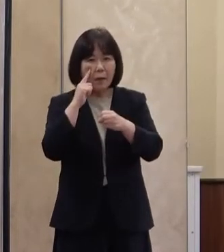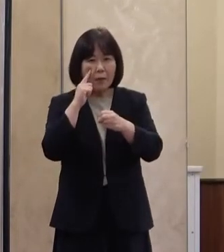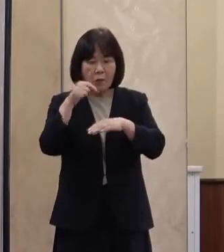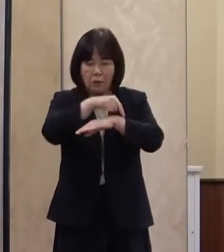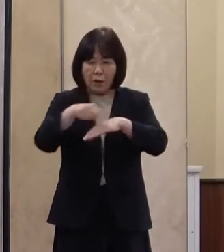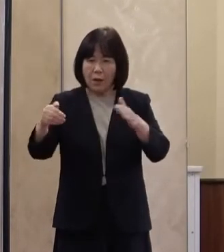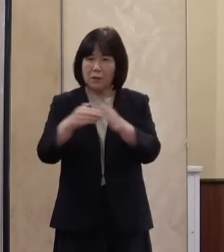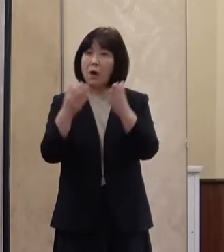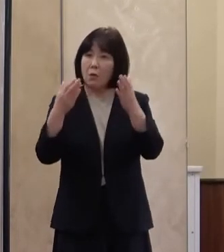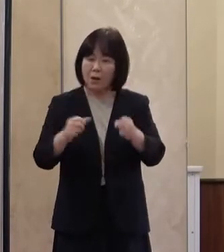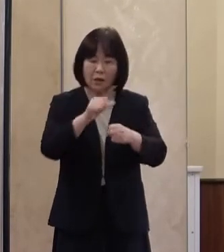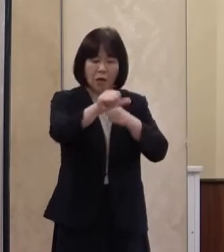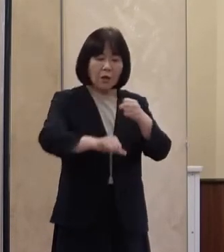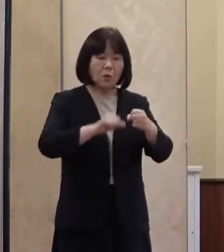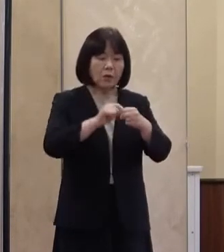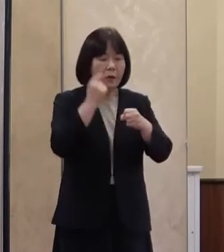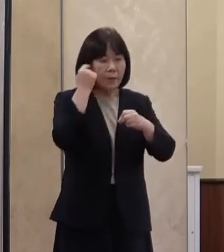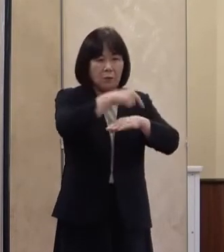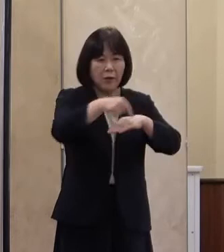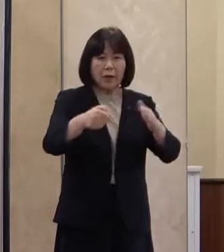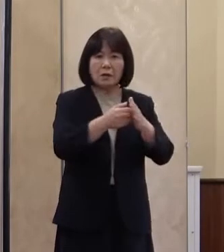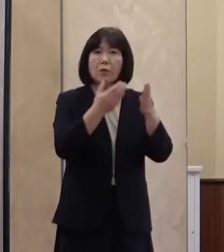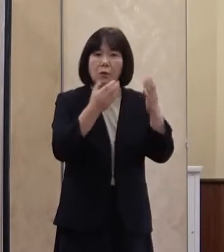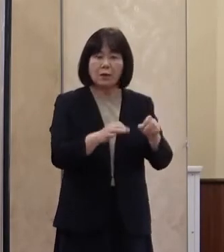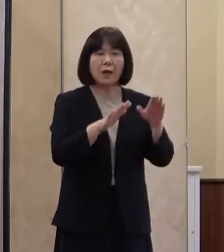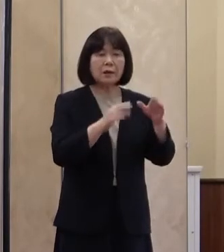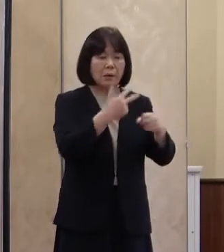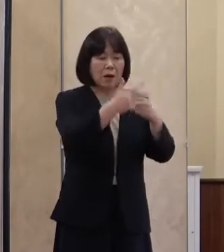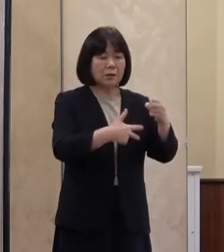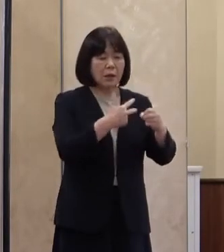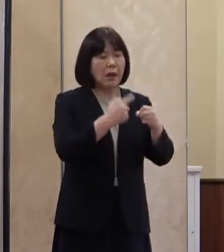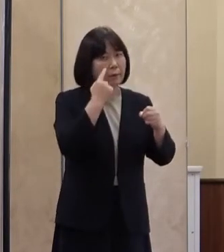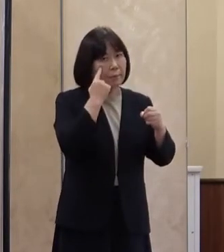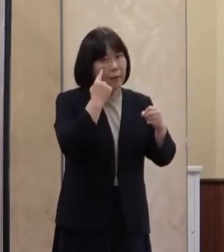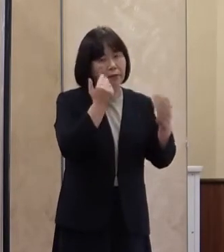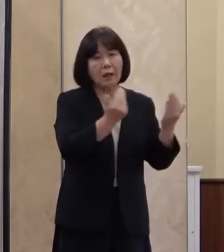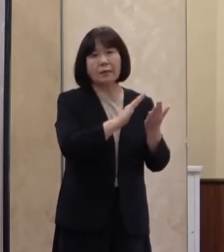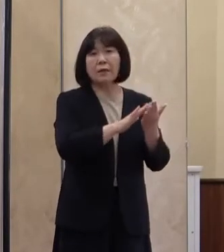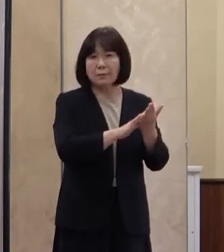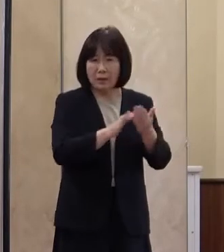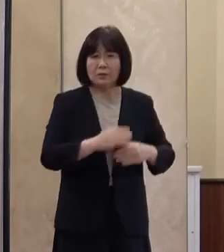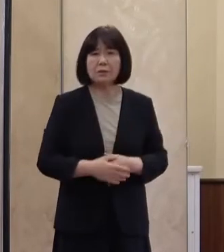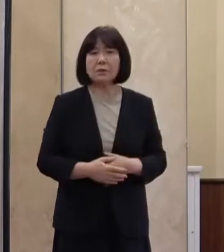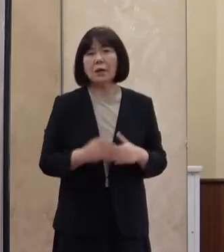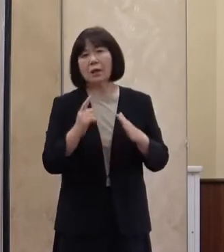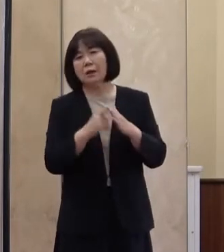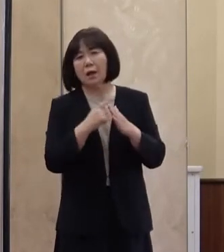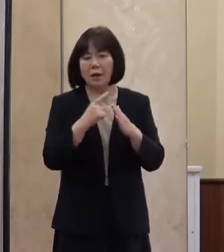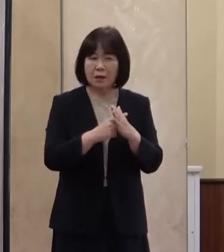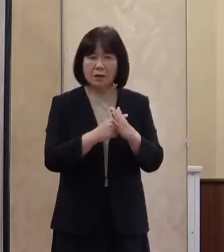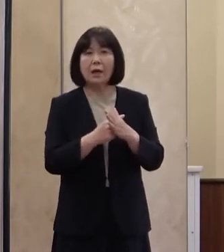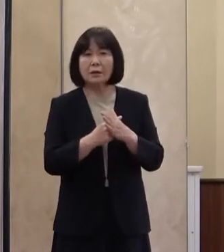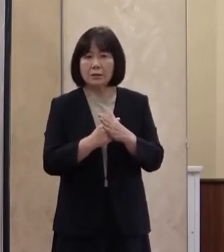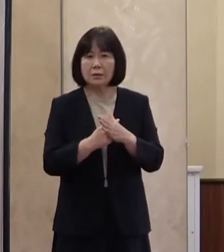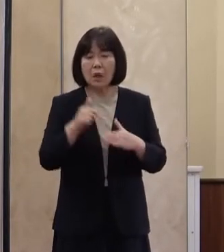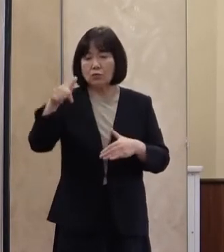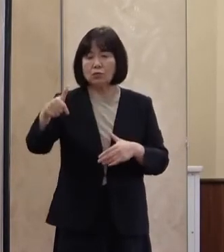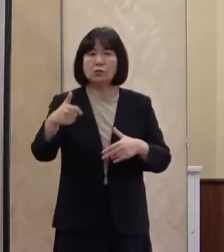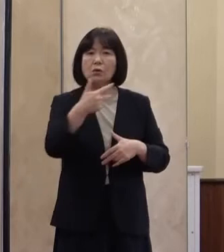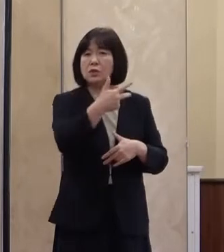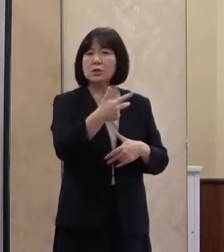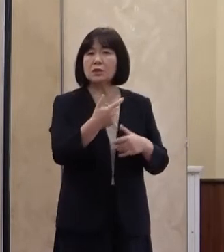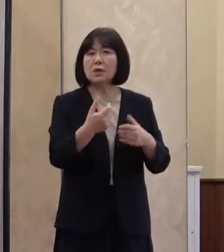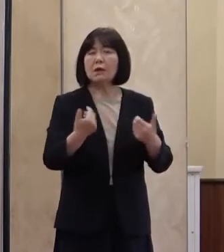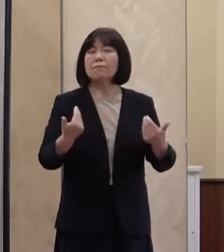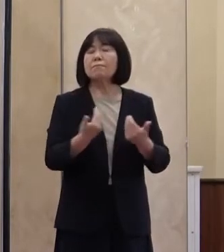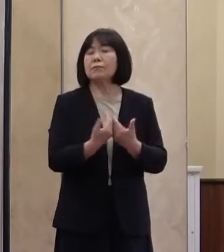了、5年目の計画も実施完了、今はちょうど7年目に入っています。だから何もやらずに府市バラバラのまま、もし南海トラフ地震が